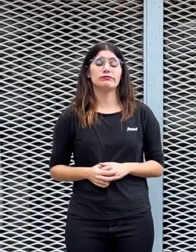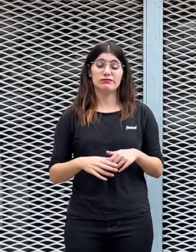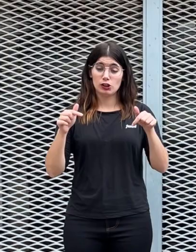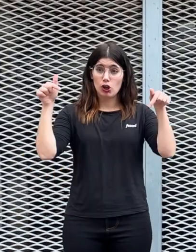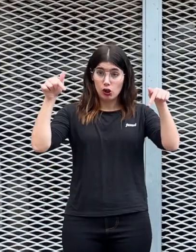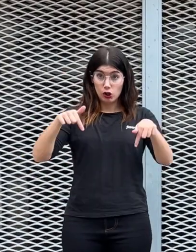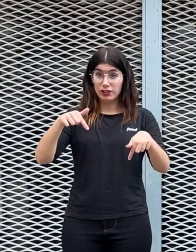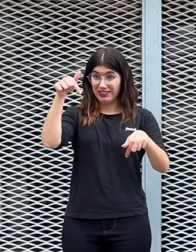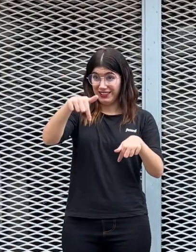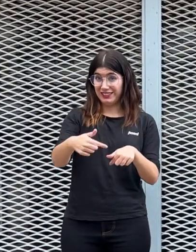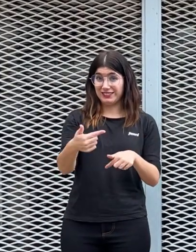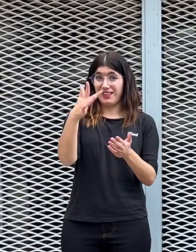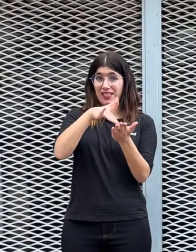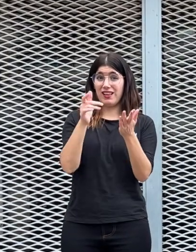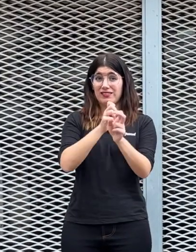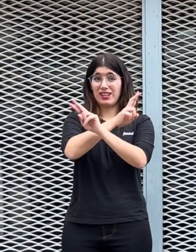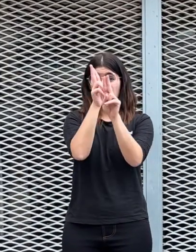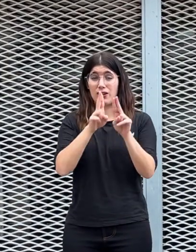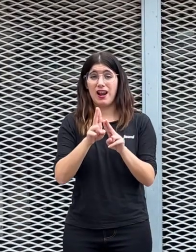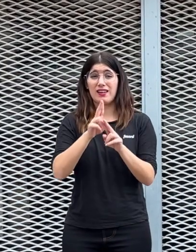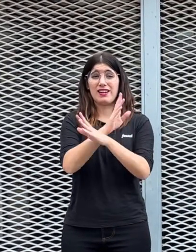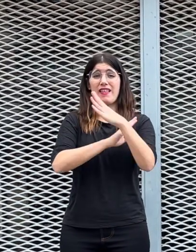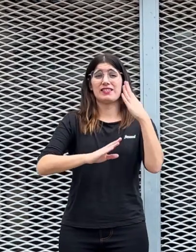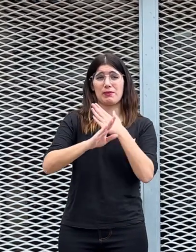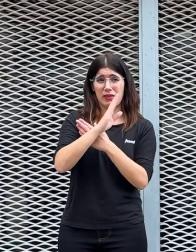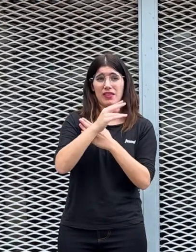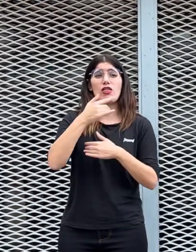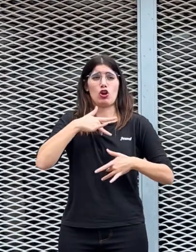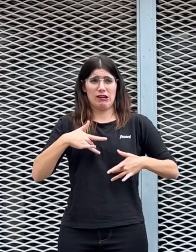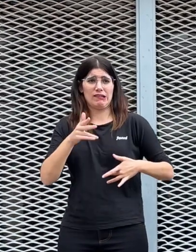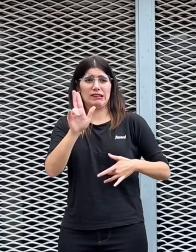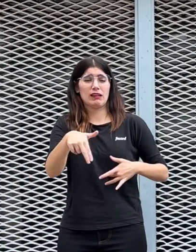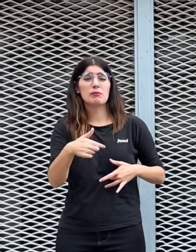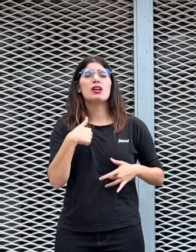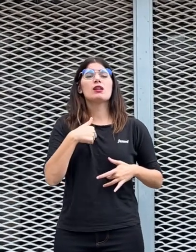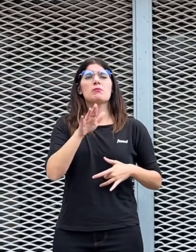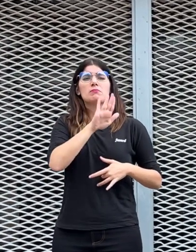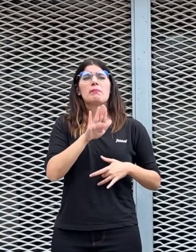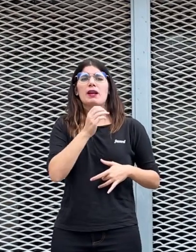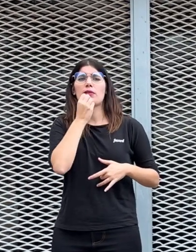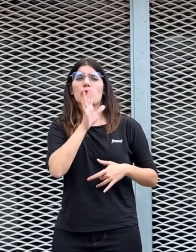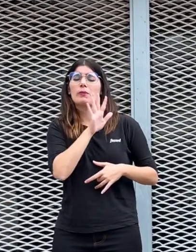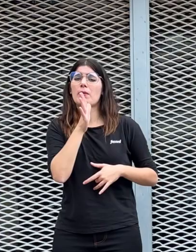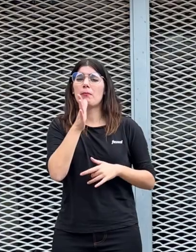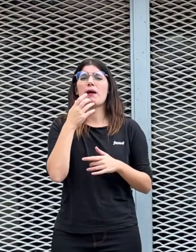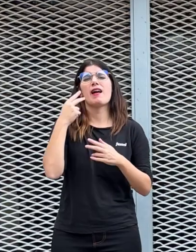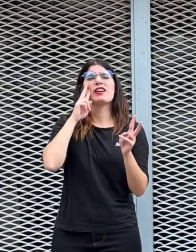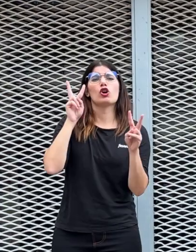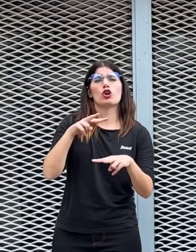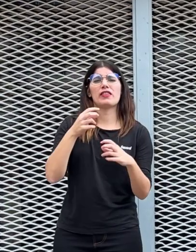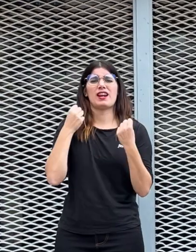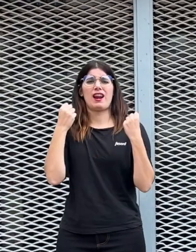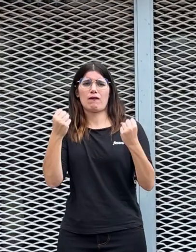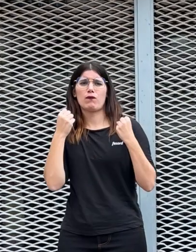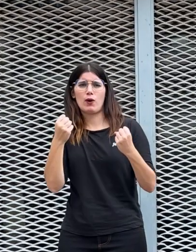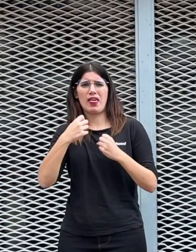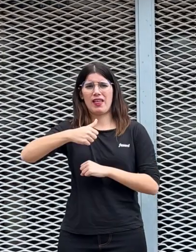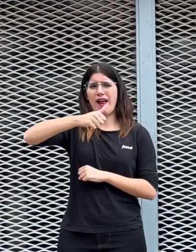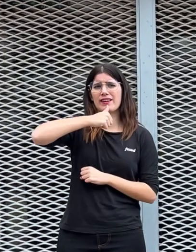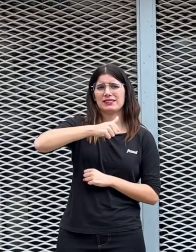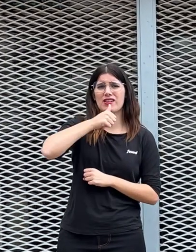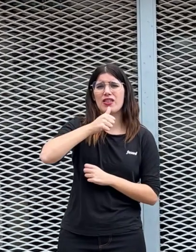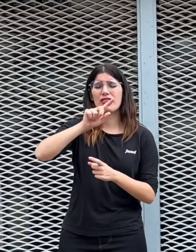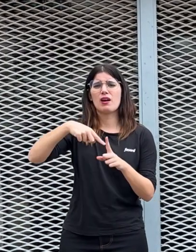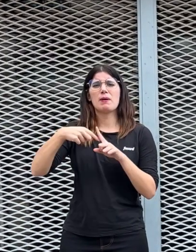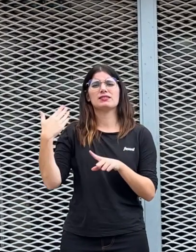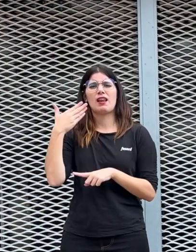Avui, en aquest Dia Internacional de la Discapacitat Orgànica, alcem la veu per reconèixer la força, la resiliència i